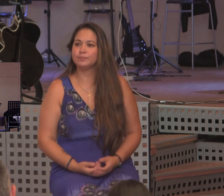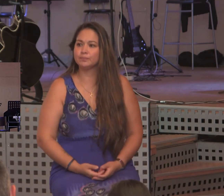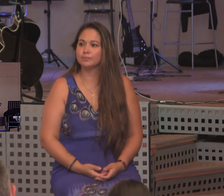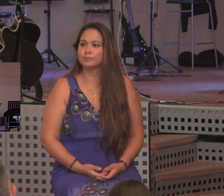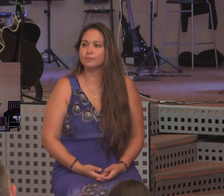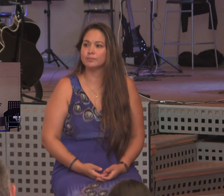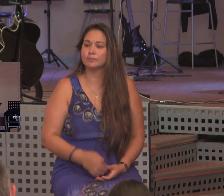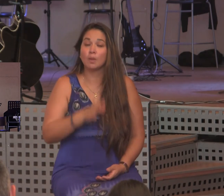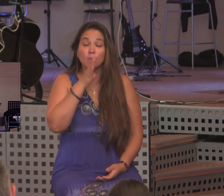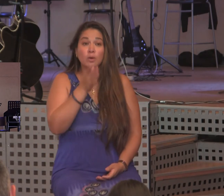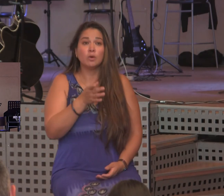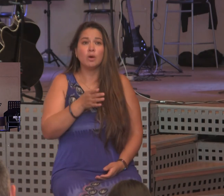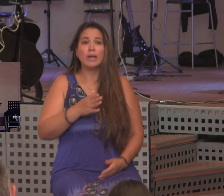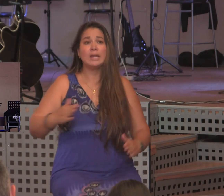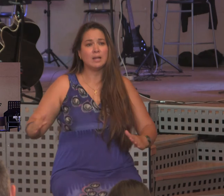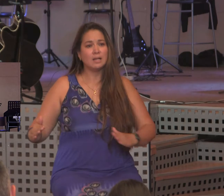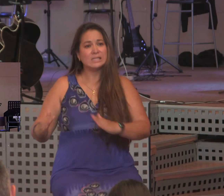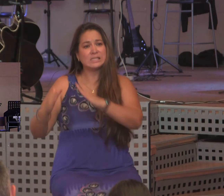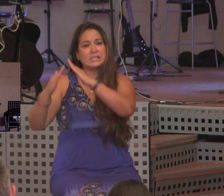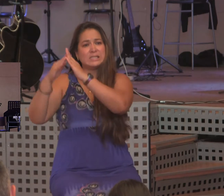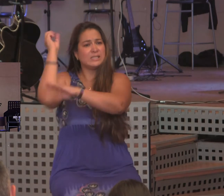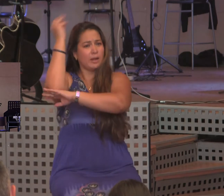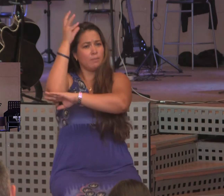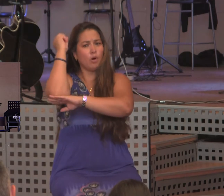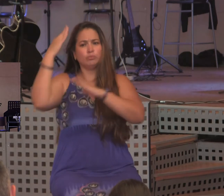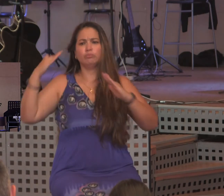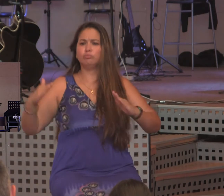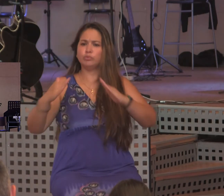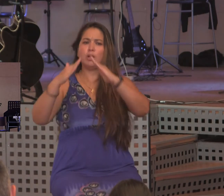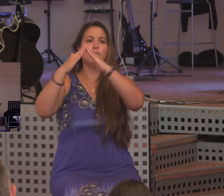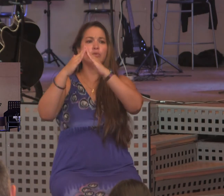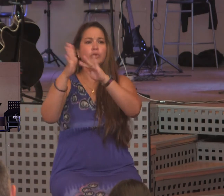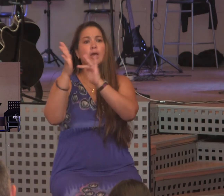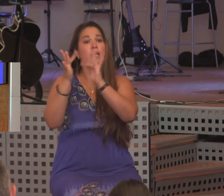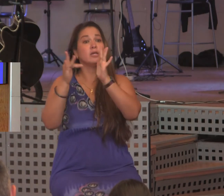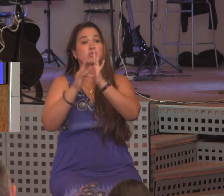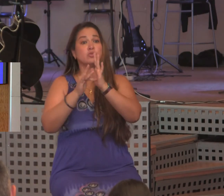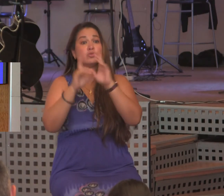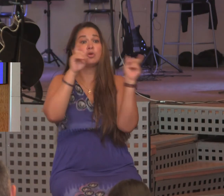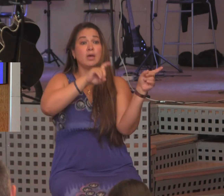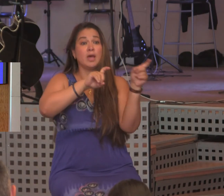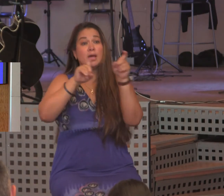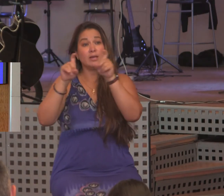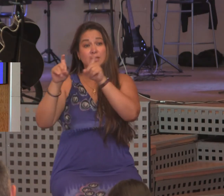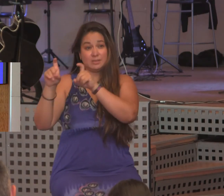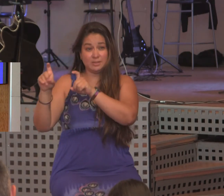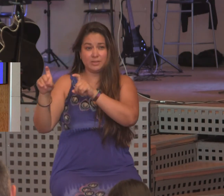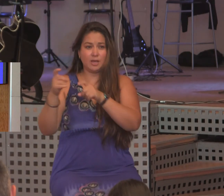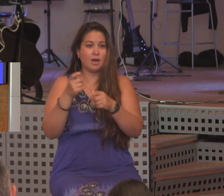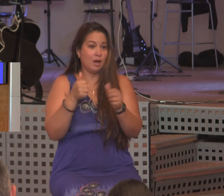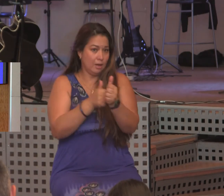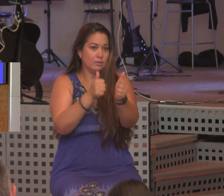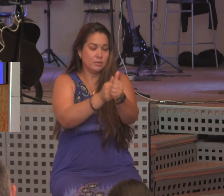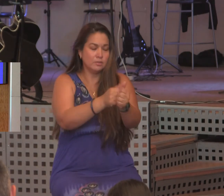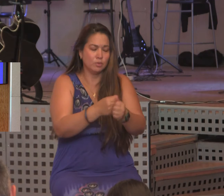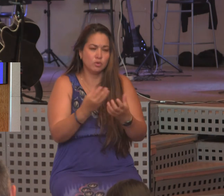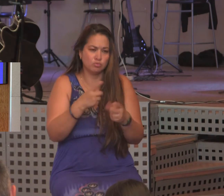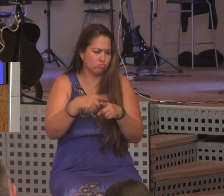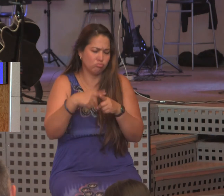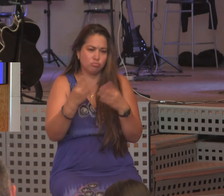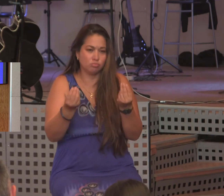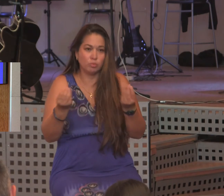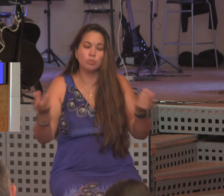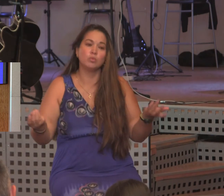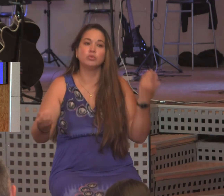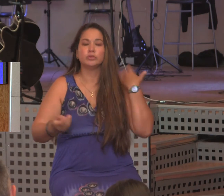recordáis, Sermón del Monte. Jesucristo empieza a enseñar a sus discípulos y una de las primeras cosas que les enseña, el Sermón del Monte